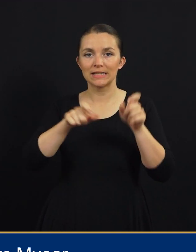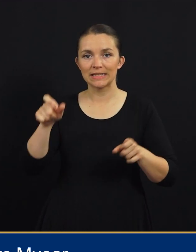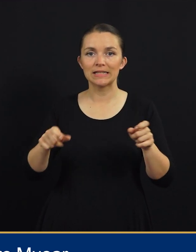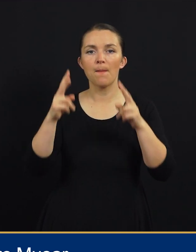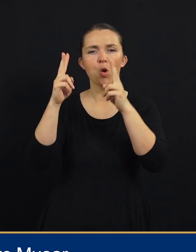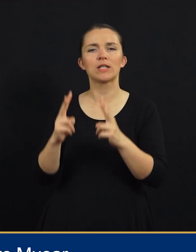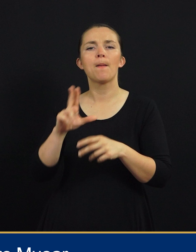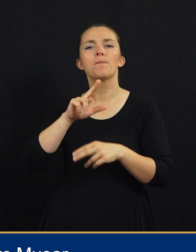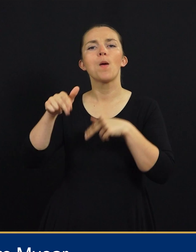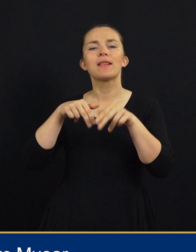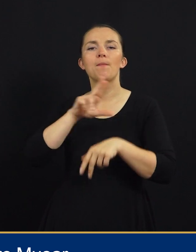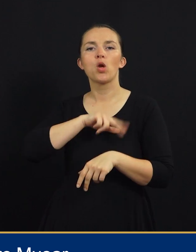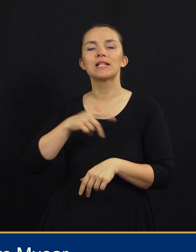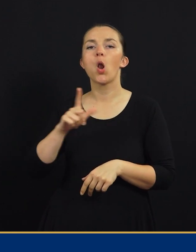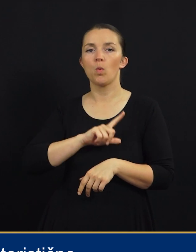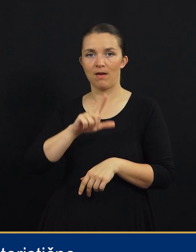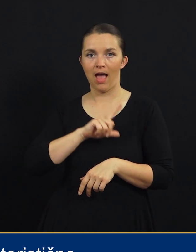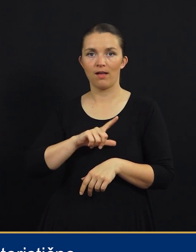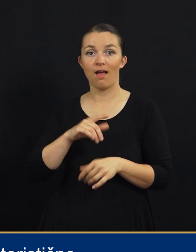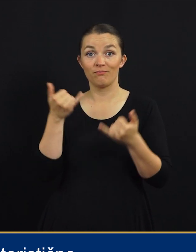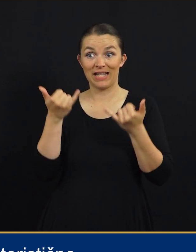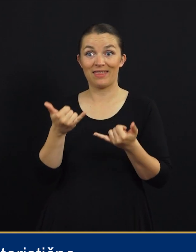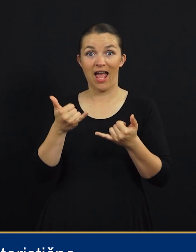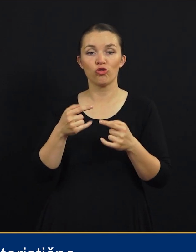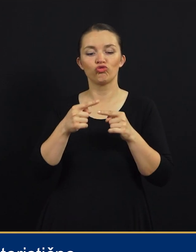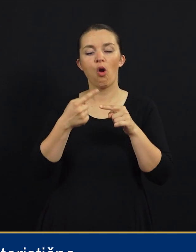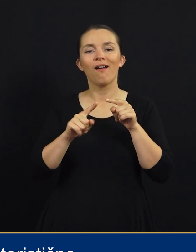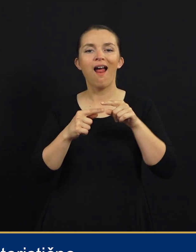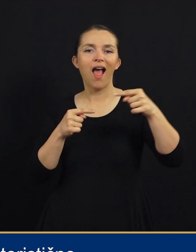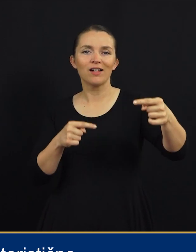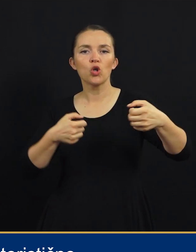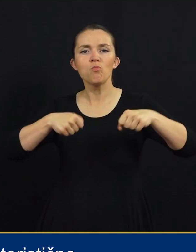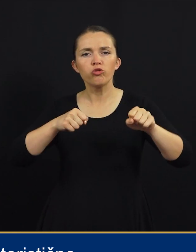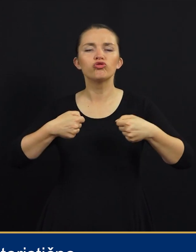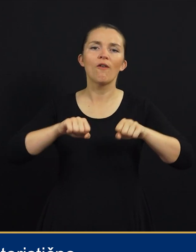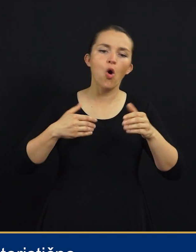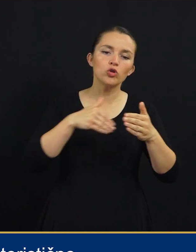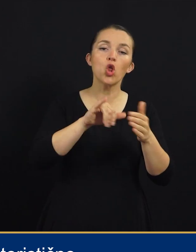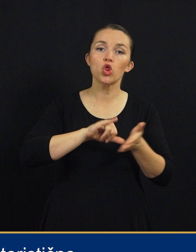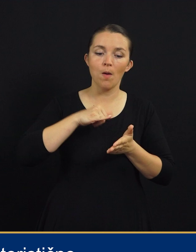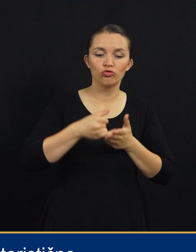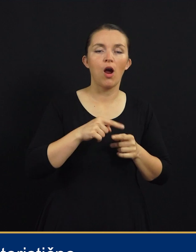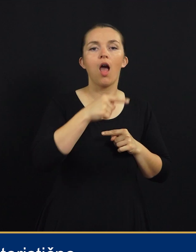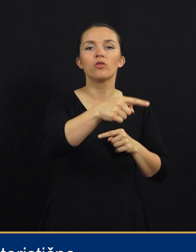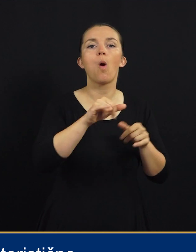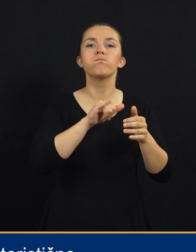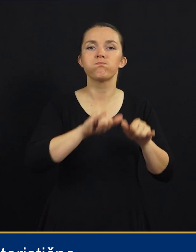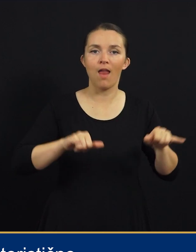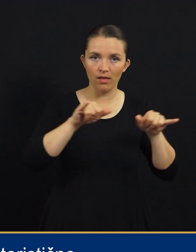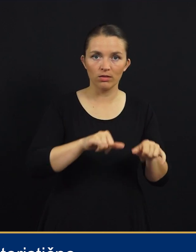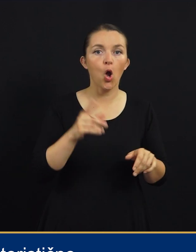policisti postaje prometne policije Ljubljana z današnjo relacijsko motoristično vožnjo med Domžalami in